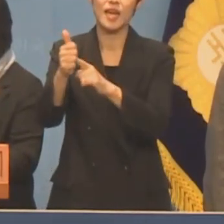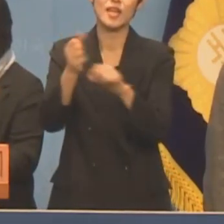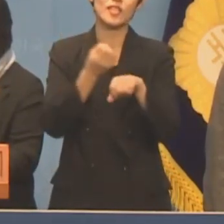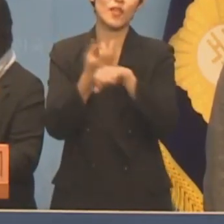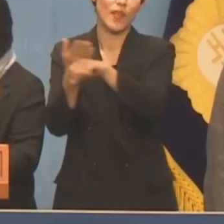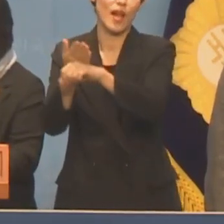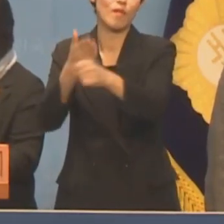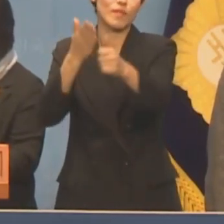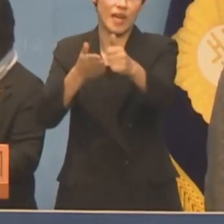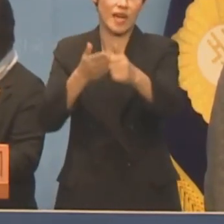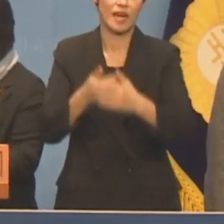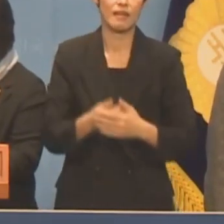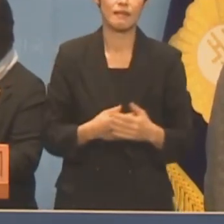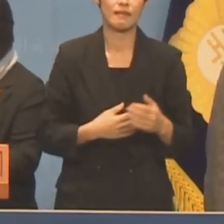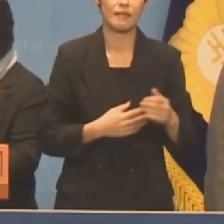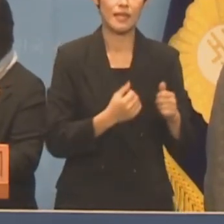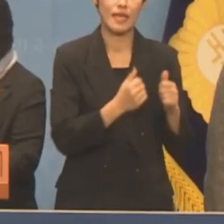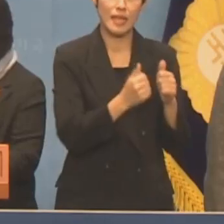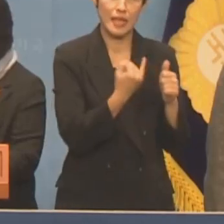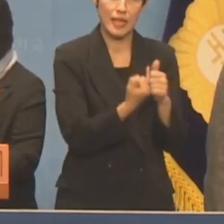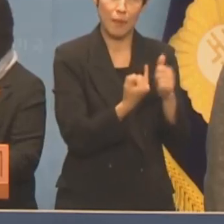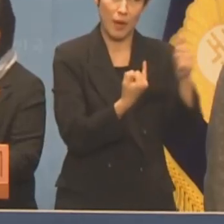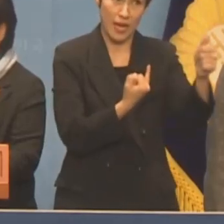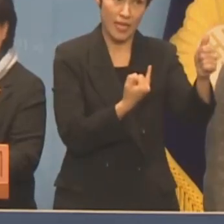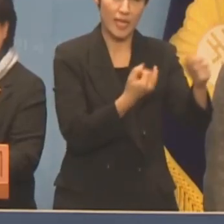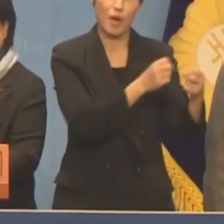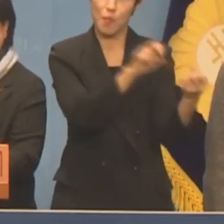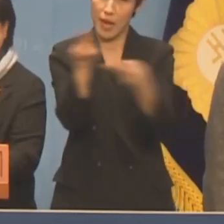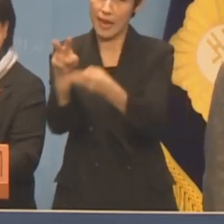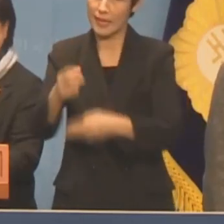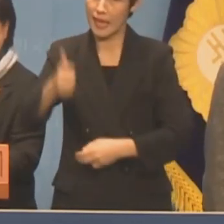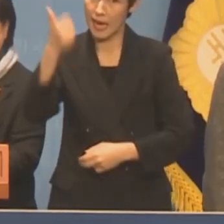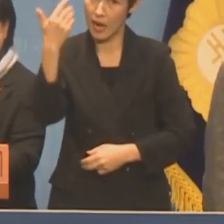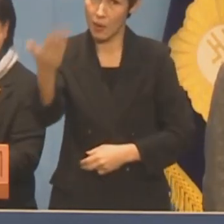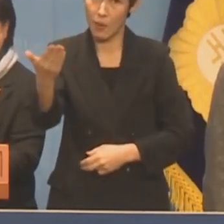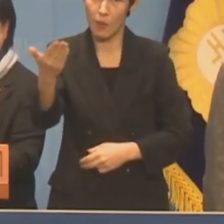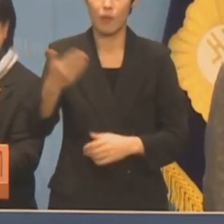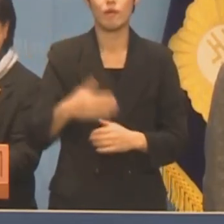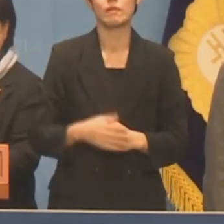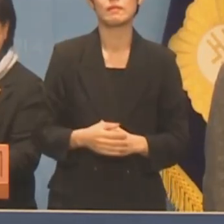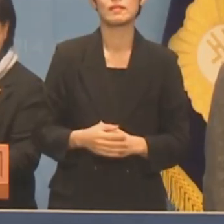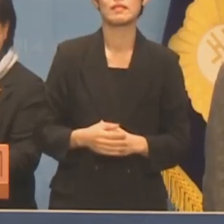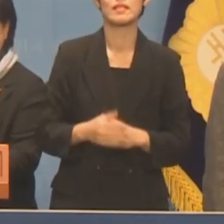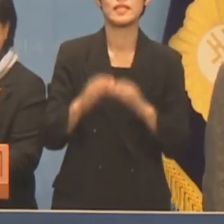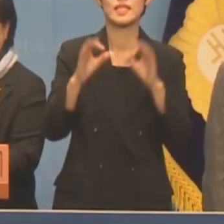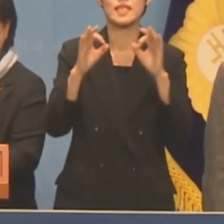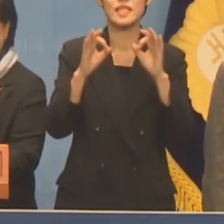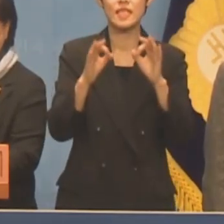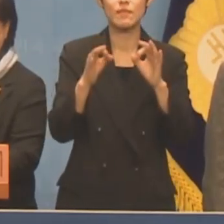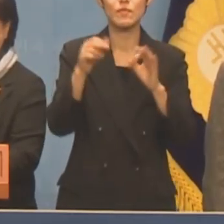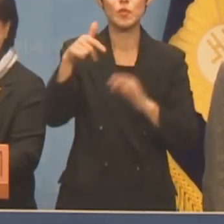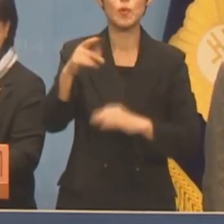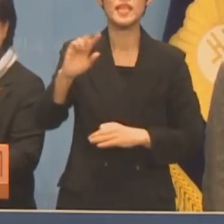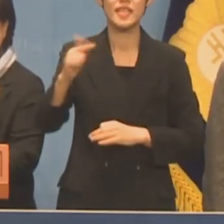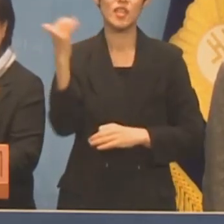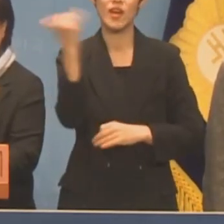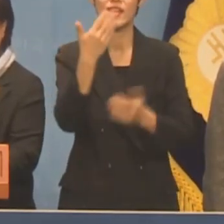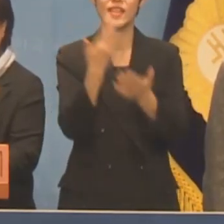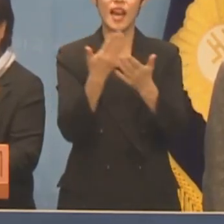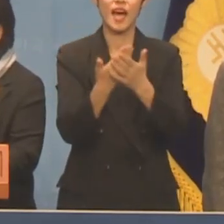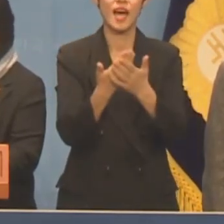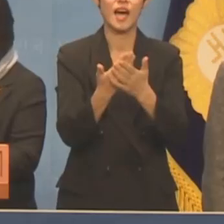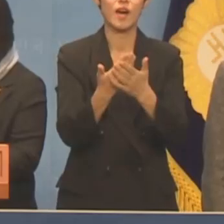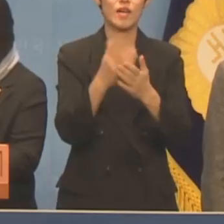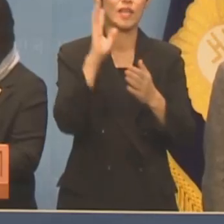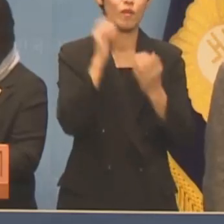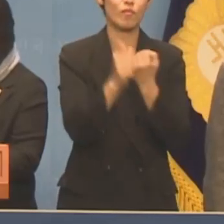부탁드려요. 남편한테 직접 보내라고 하는 게 나을까요? 라고 김종인에게 연락해달라고 김건희가